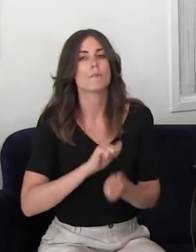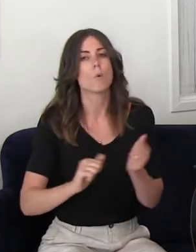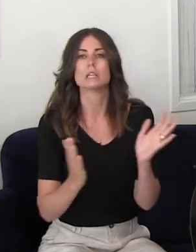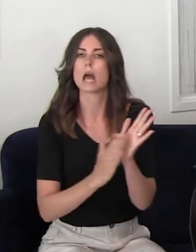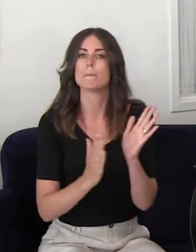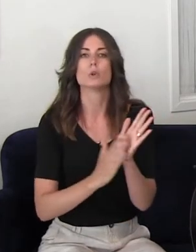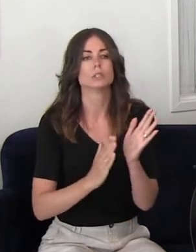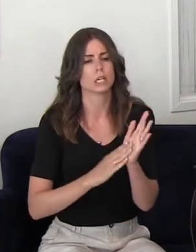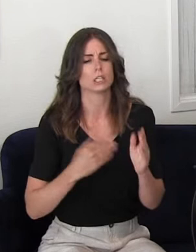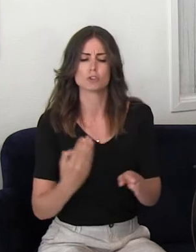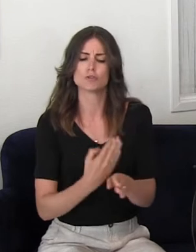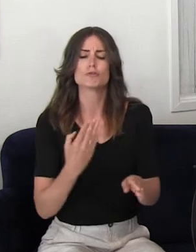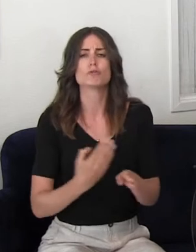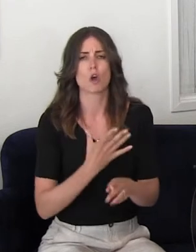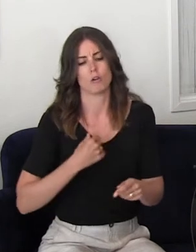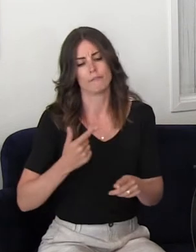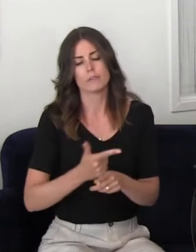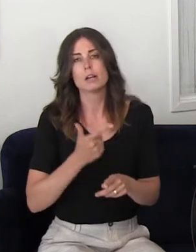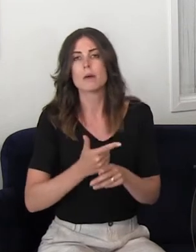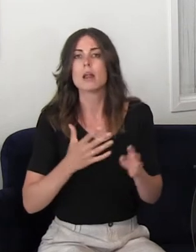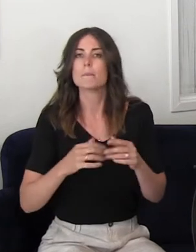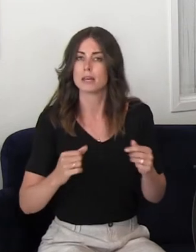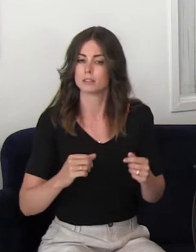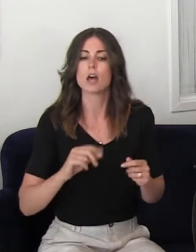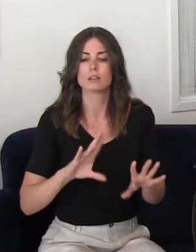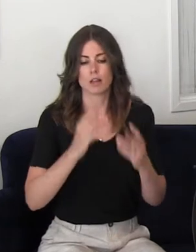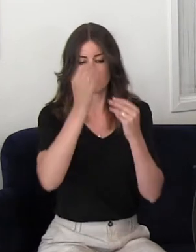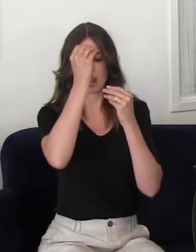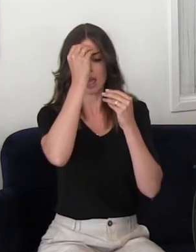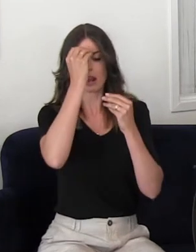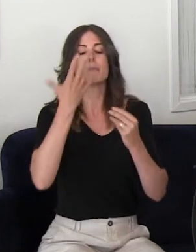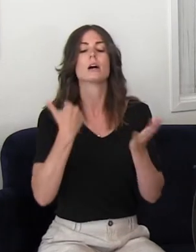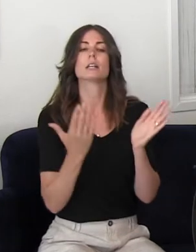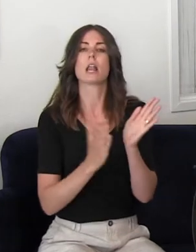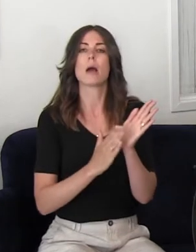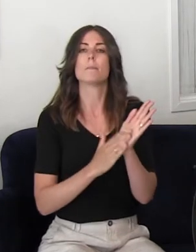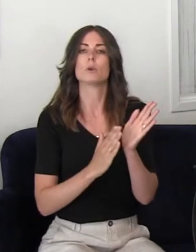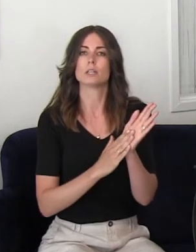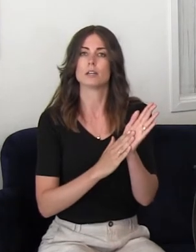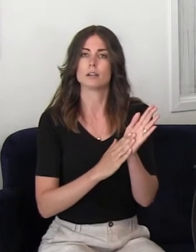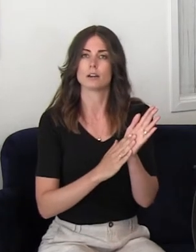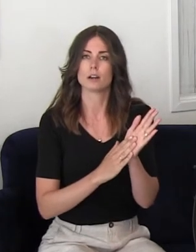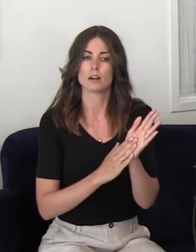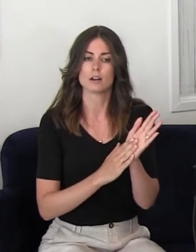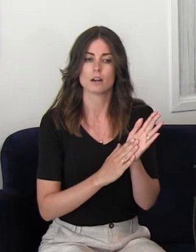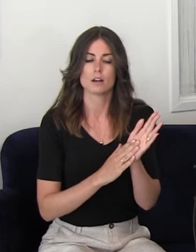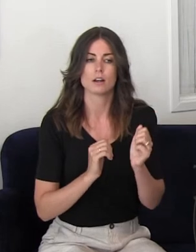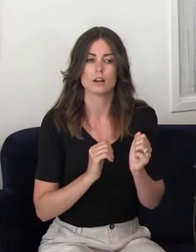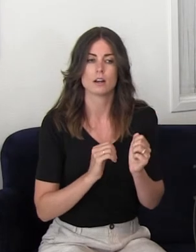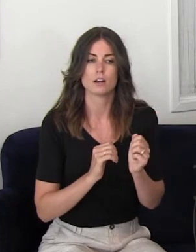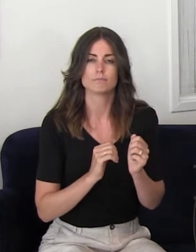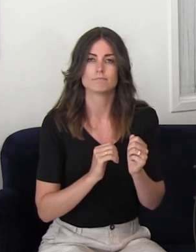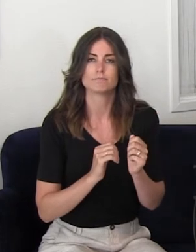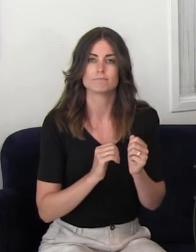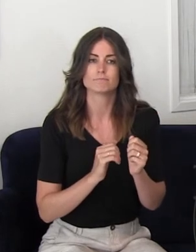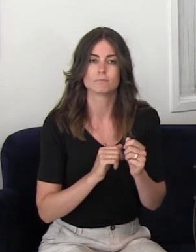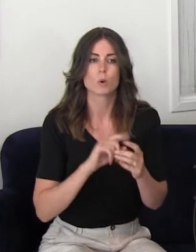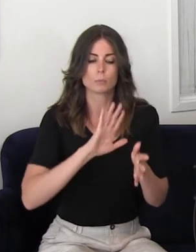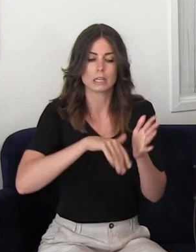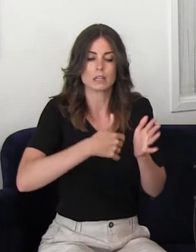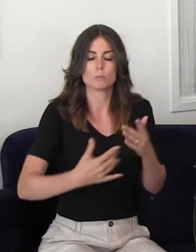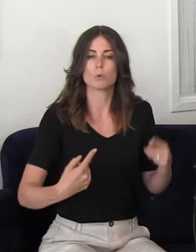här, för det stör inspelningen. Men nu har han fått lära sig hur man kan applådera i sammanhang där döva brukar vara med som